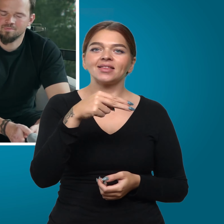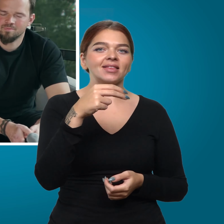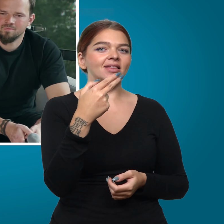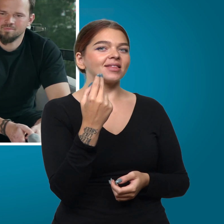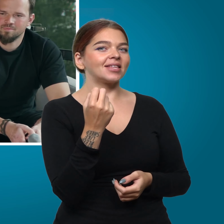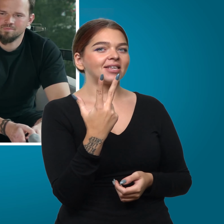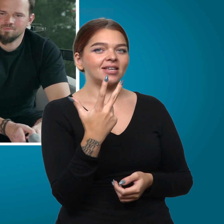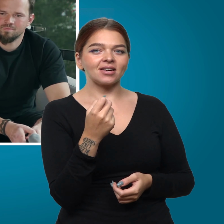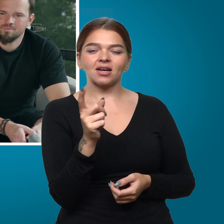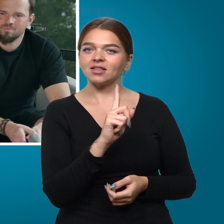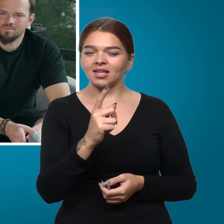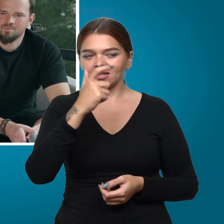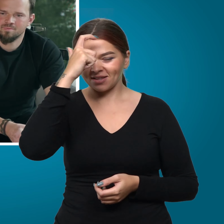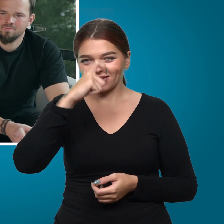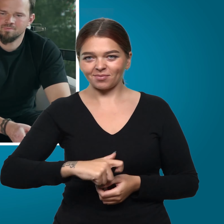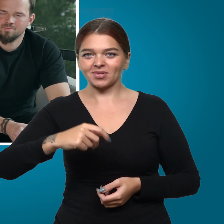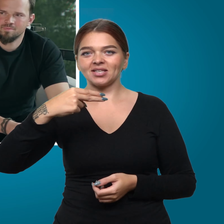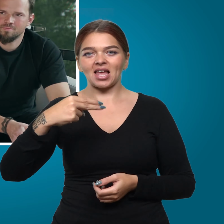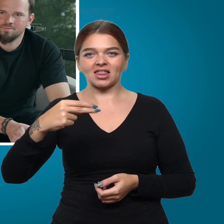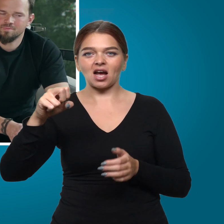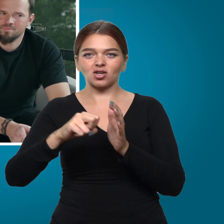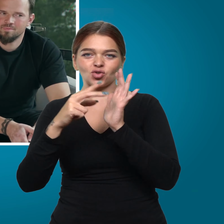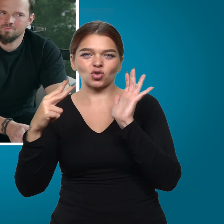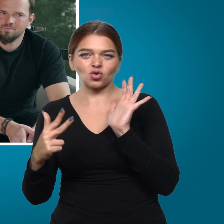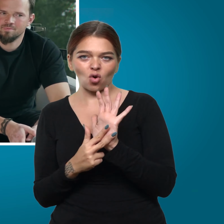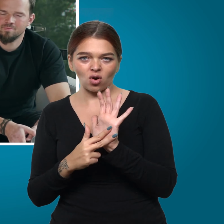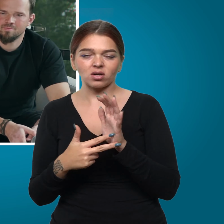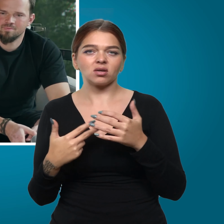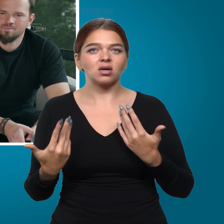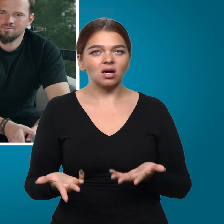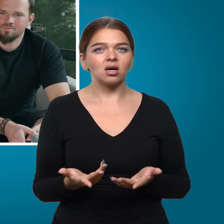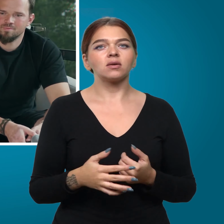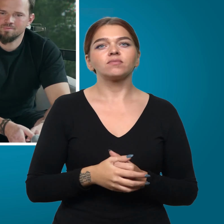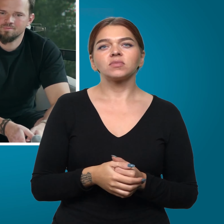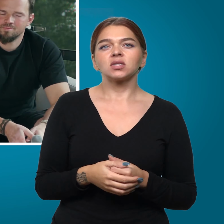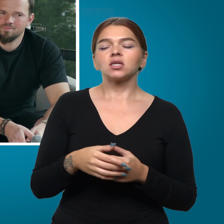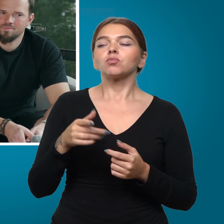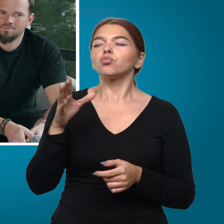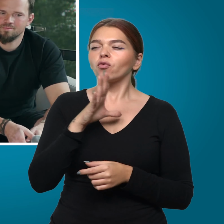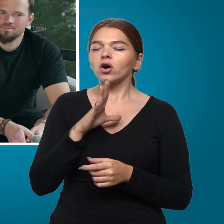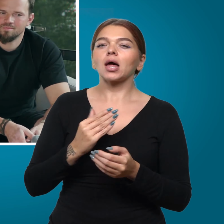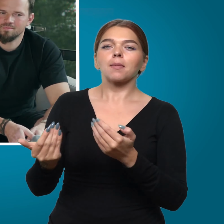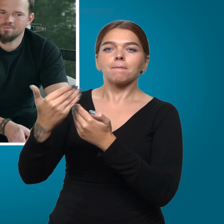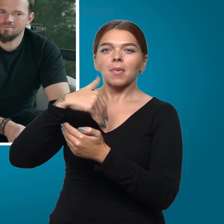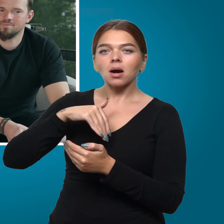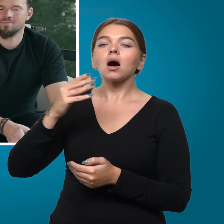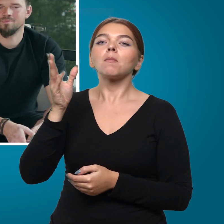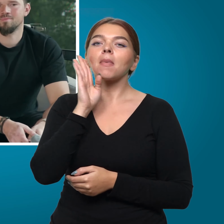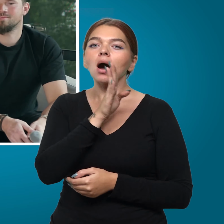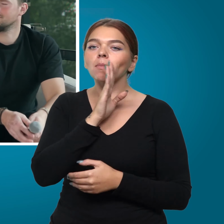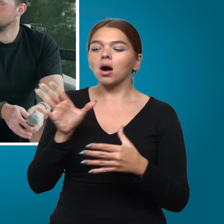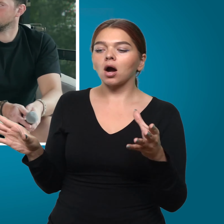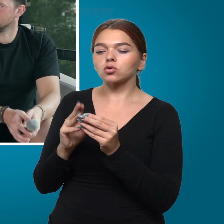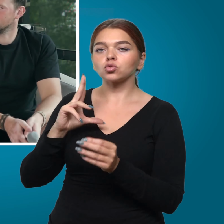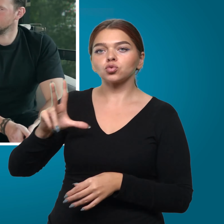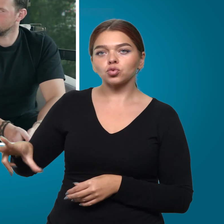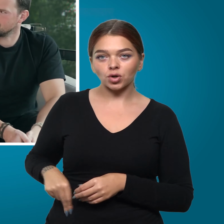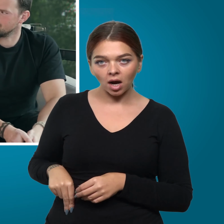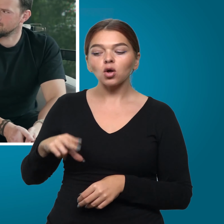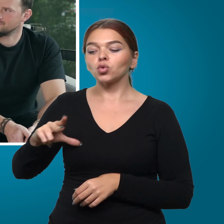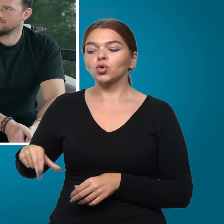ar ne, ir kitas kartas yra buvęs irgi ateina mama su dukra kartu, dukra irgi ieško knygos, nes dabar yra tokia